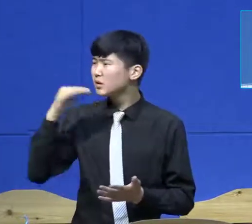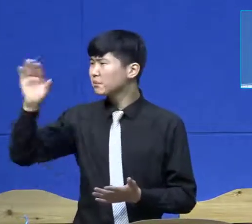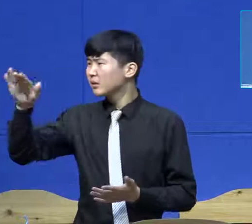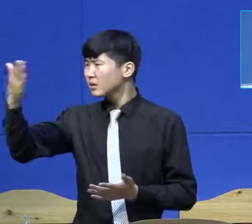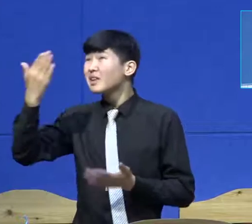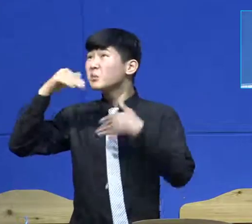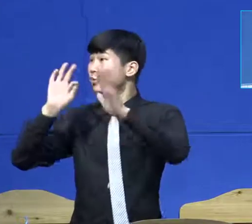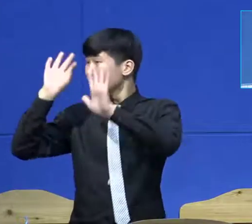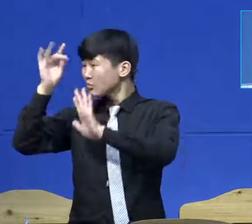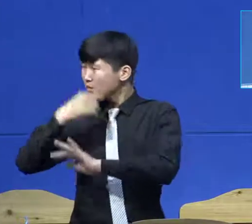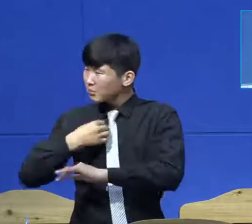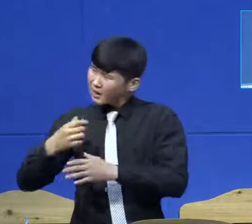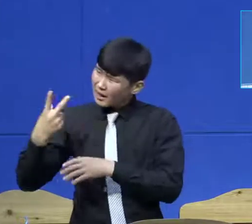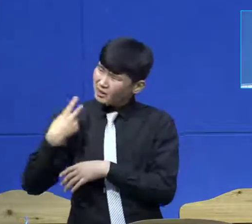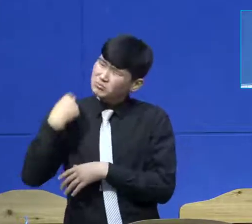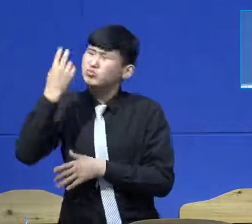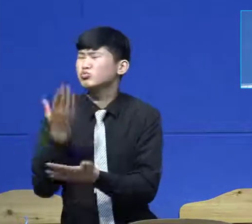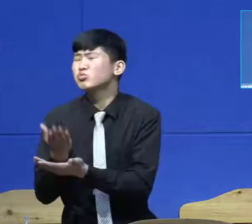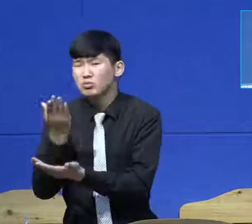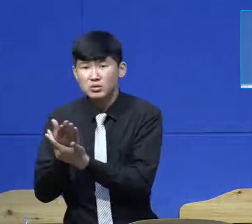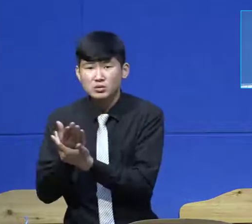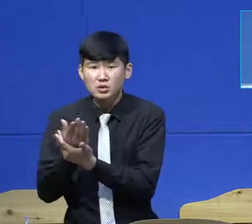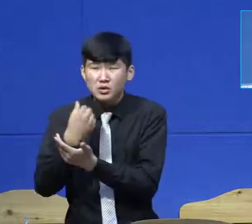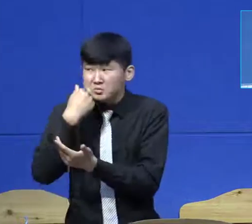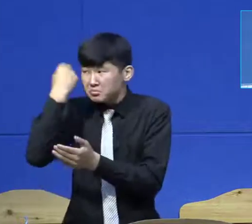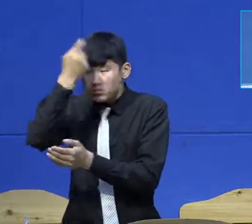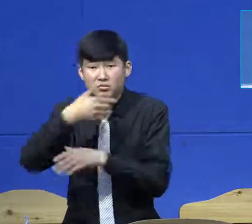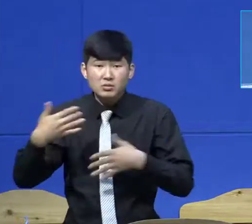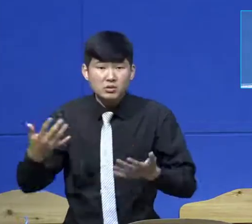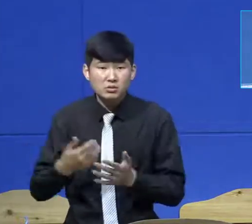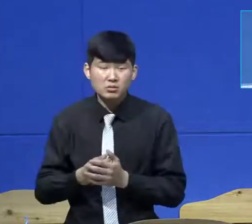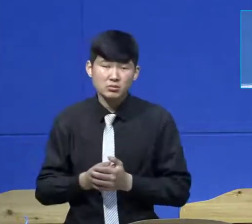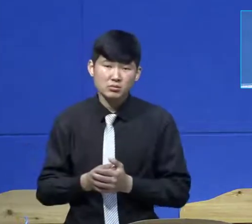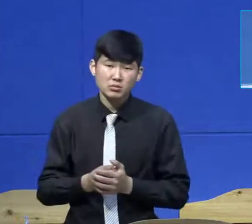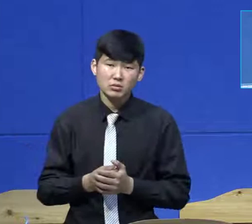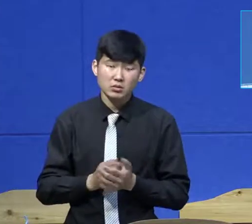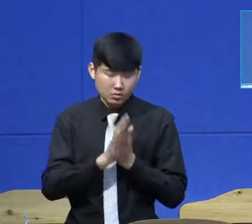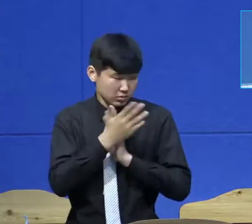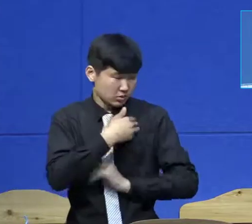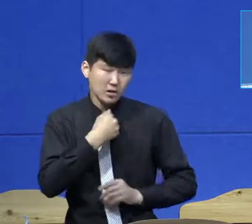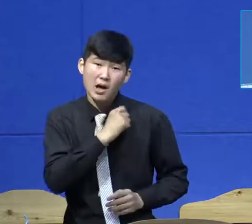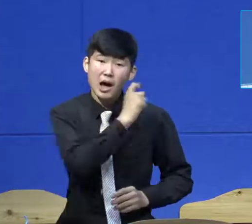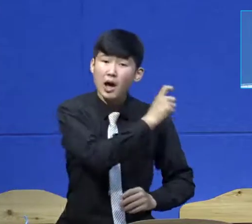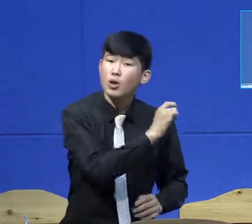нэг дагуулад яваад өгөөч ээ гэж гуйж байна. Ичих нүргүй байгаа үсттэй тийм ээ. Гэтэ эзэн Есүс юу гэсэн бэ?